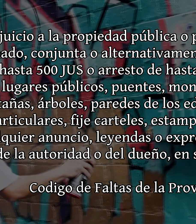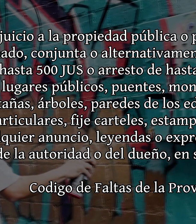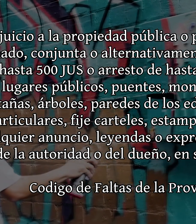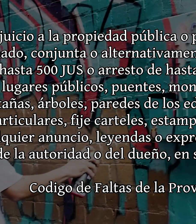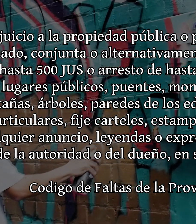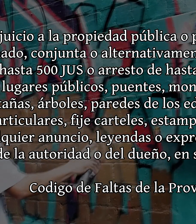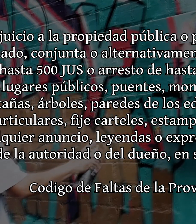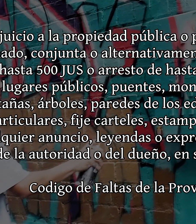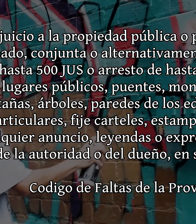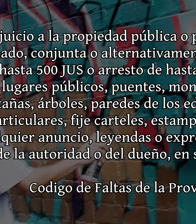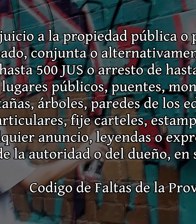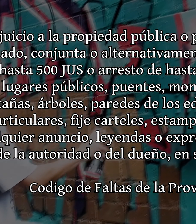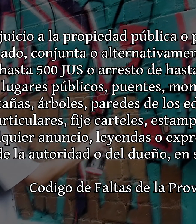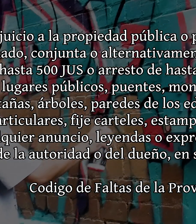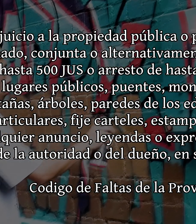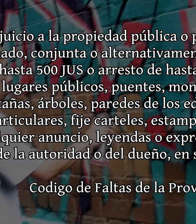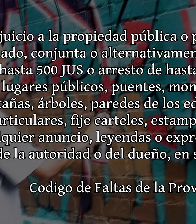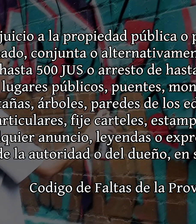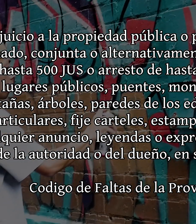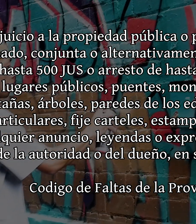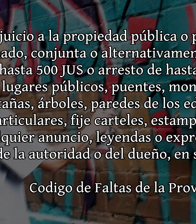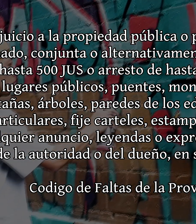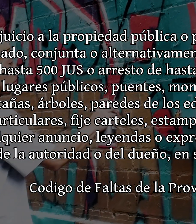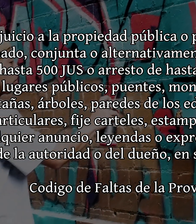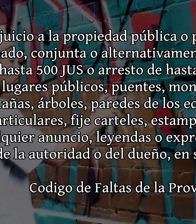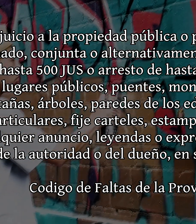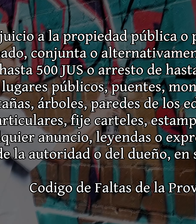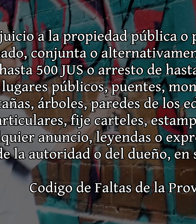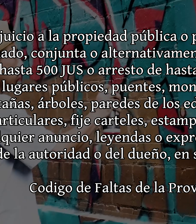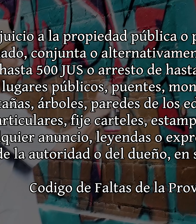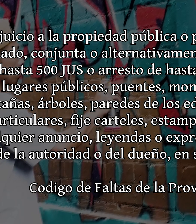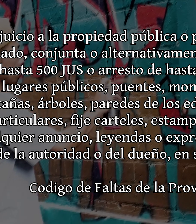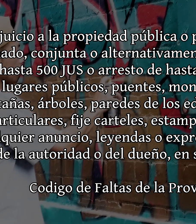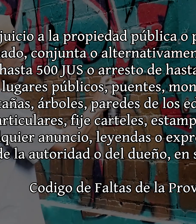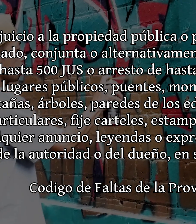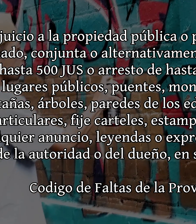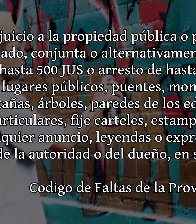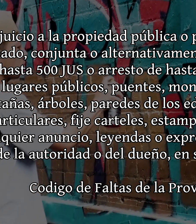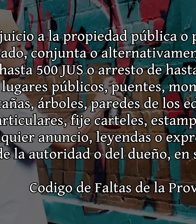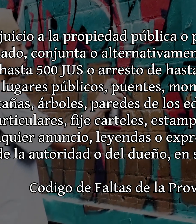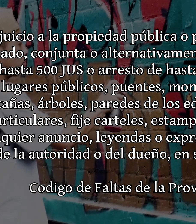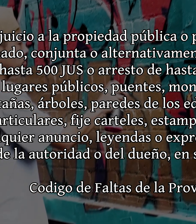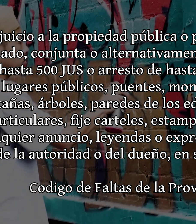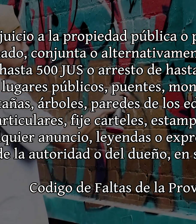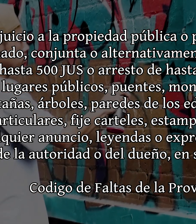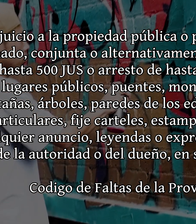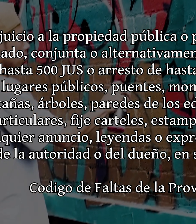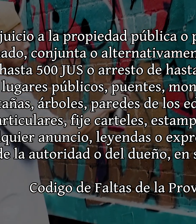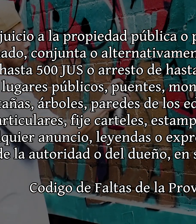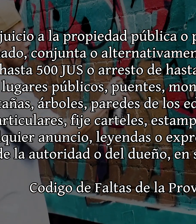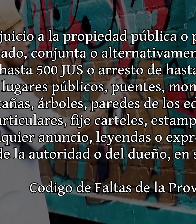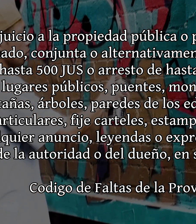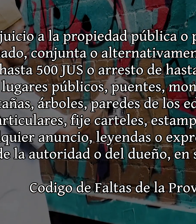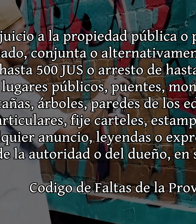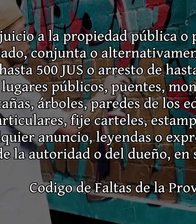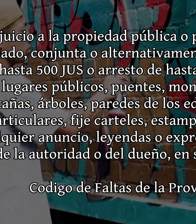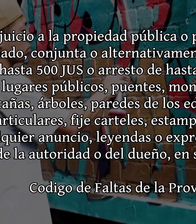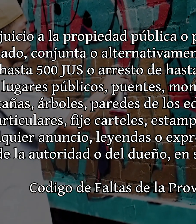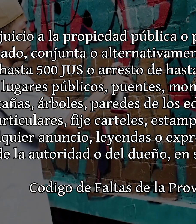será sancionado conjunta o alternativamente con pena de multa de hasta 500 jus o arresto de hasta